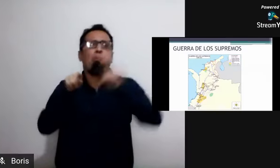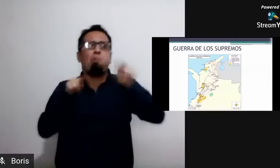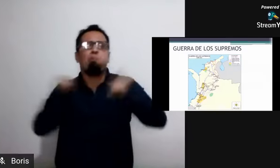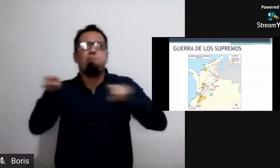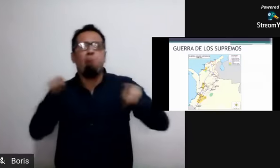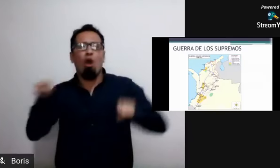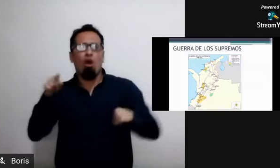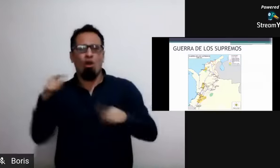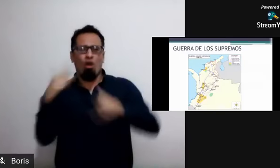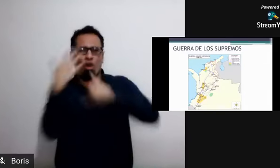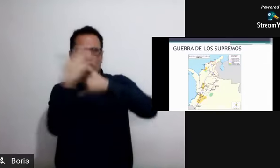Simón Bolívar.